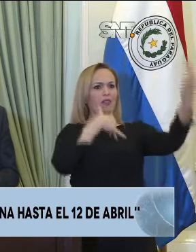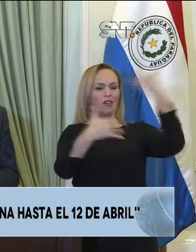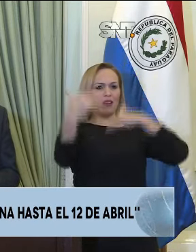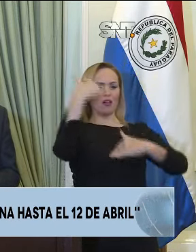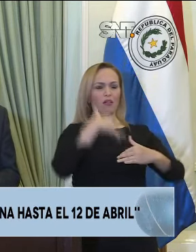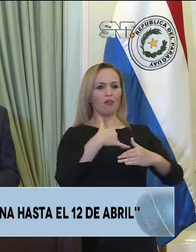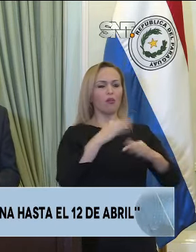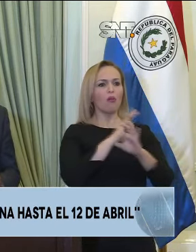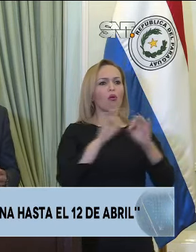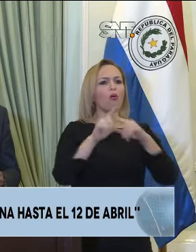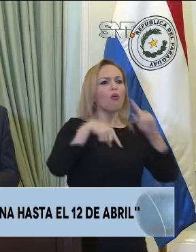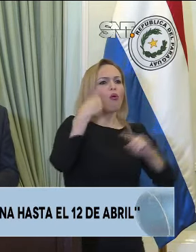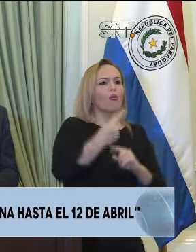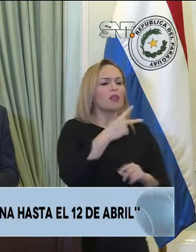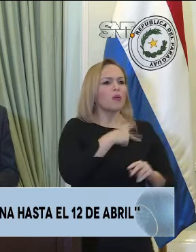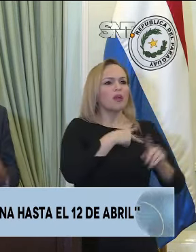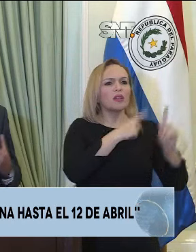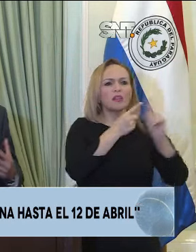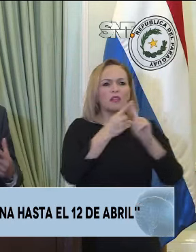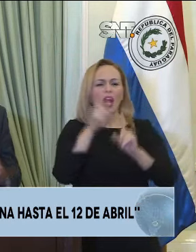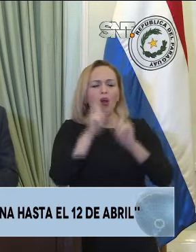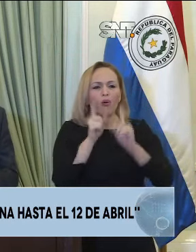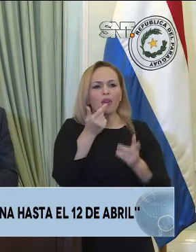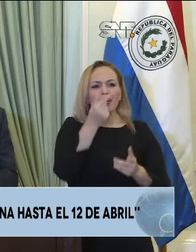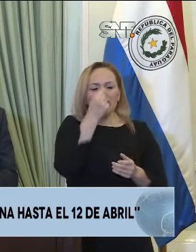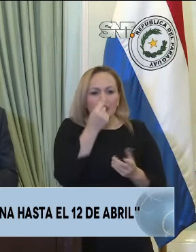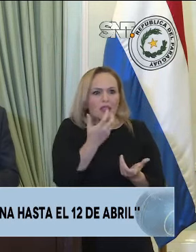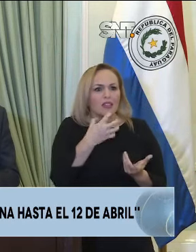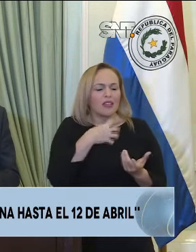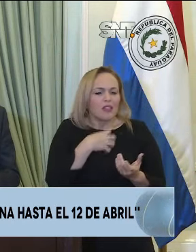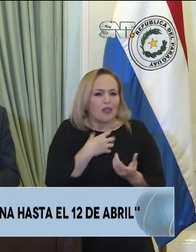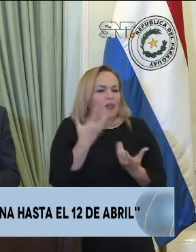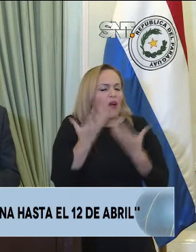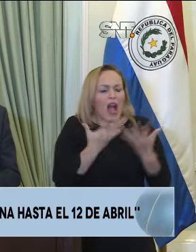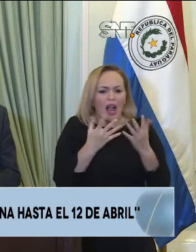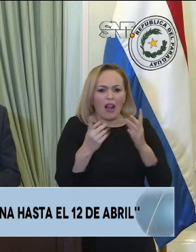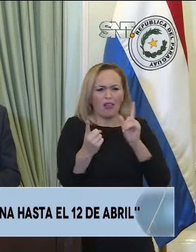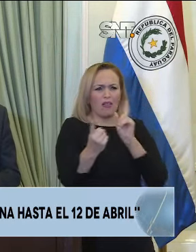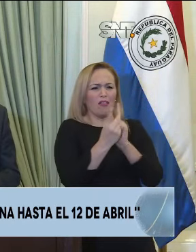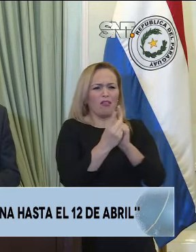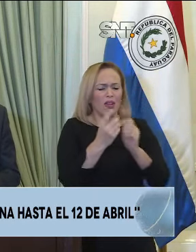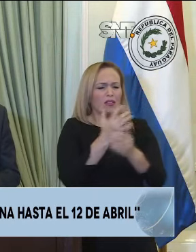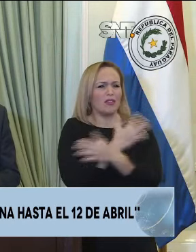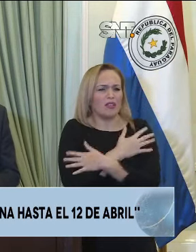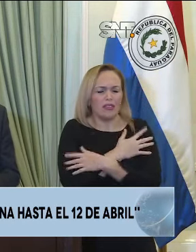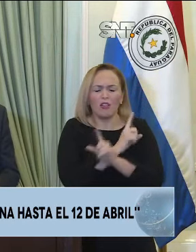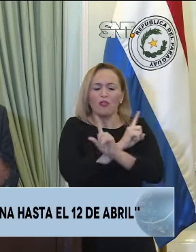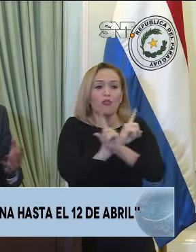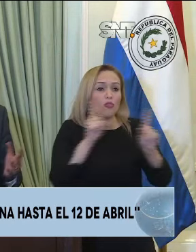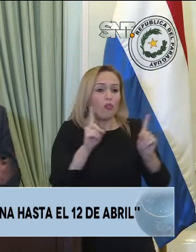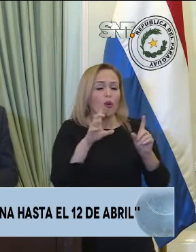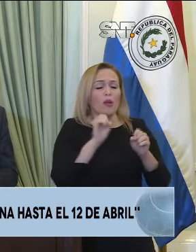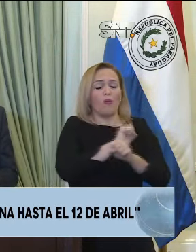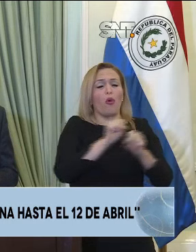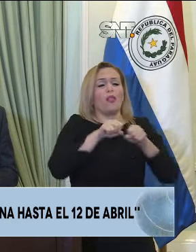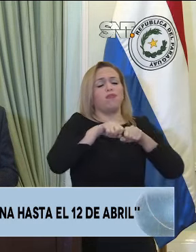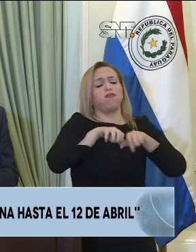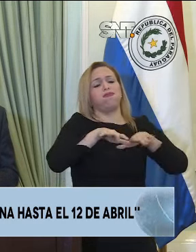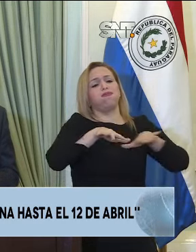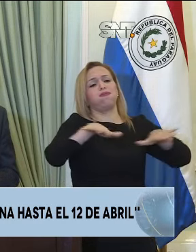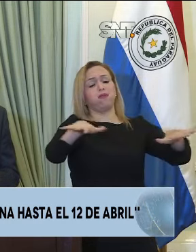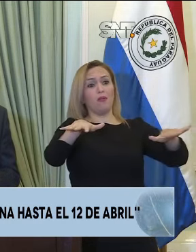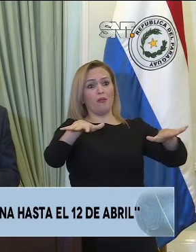conectadas con otras personas o con síntomas, entonces se potencia aún más los efectos y los resultados. En otras palabras,